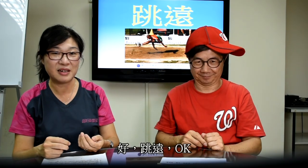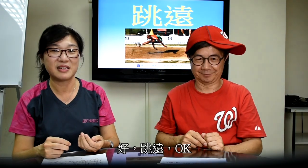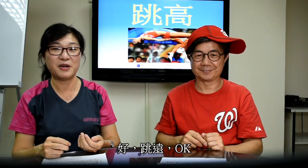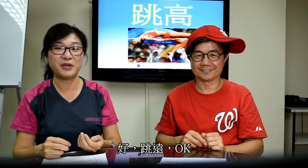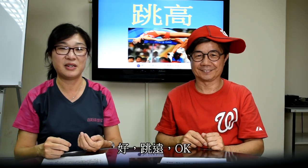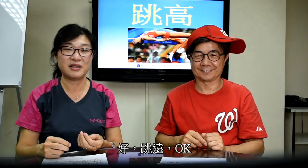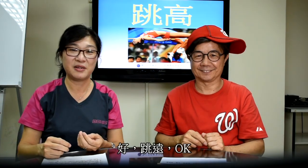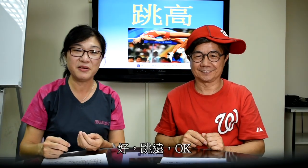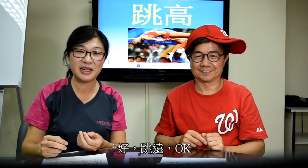跳远 ，OK。